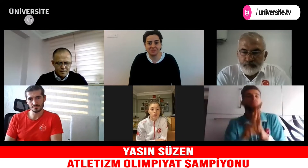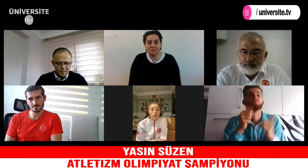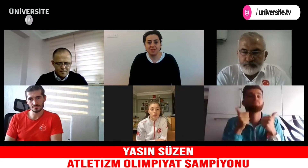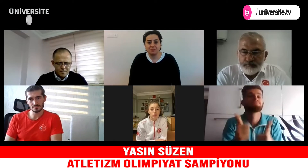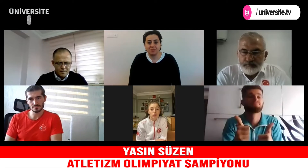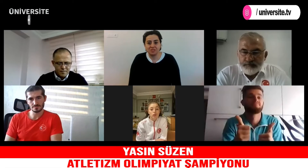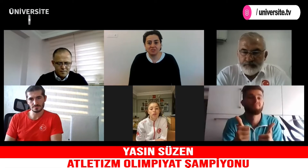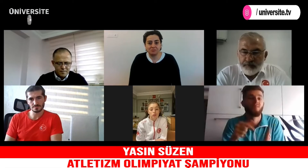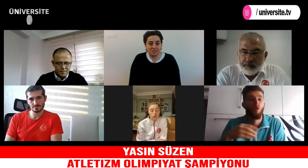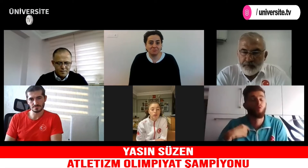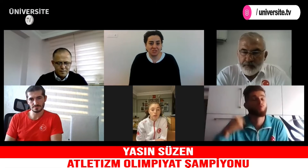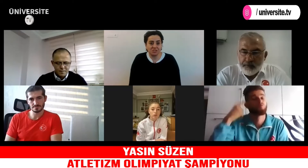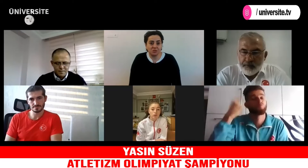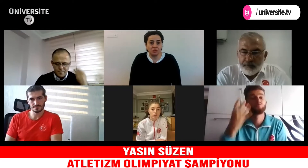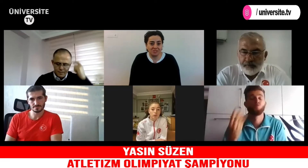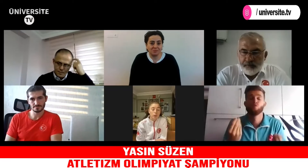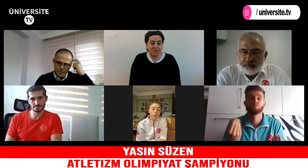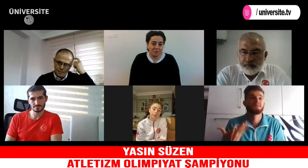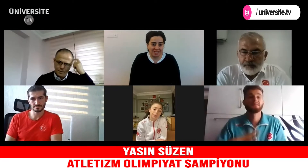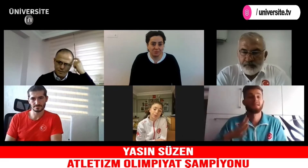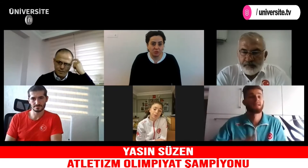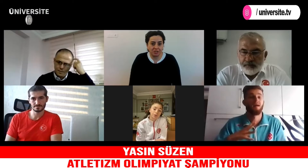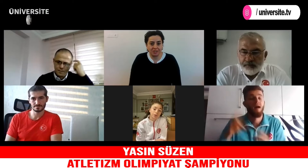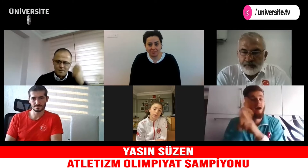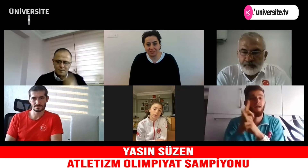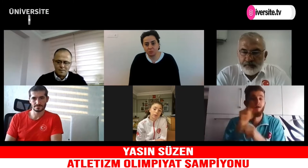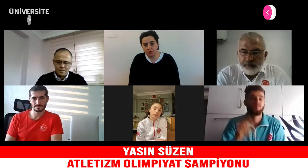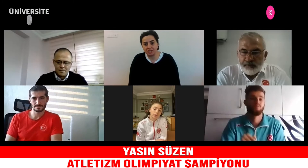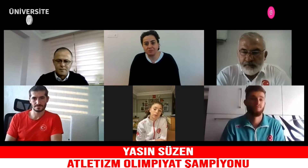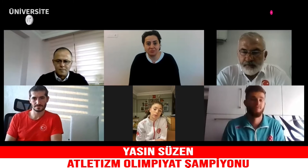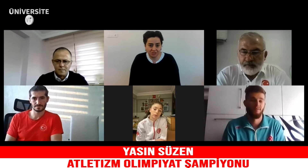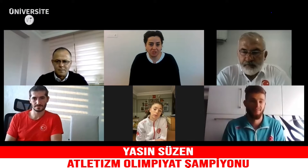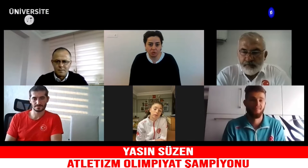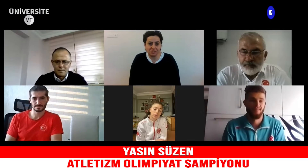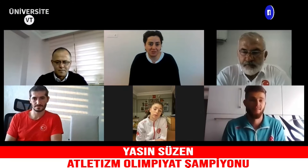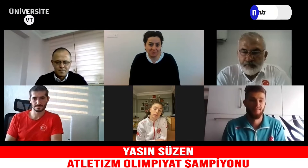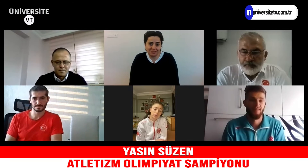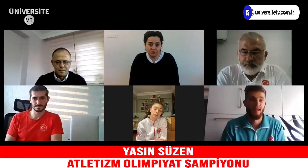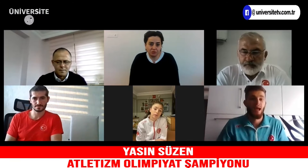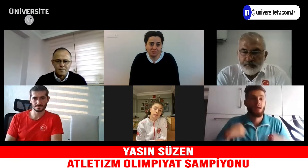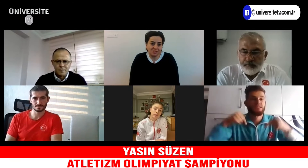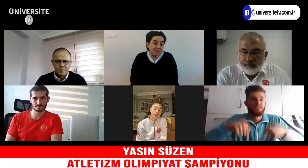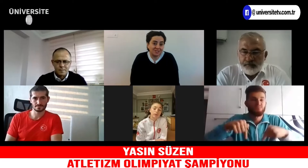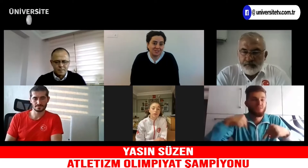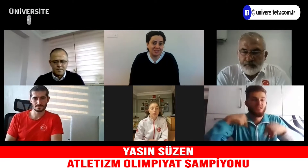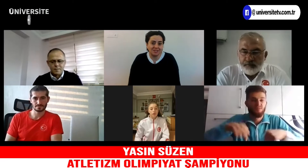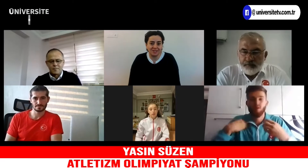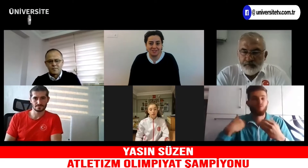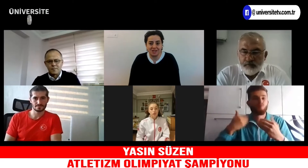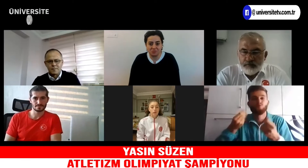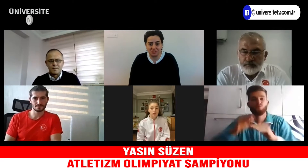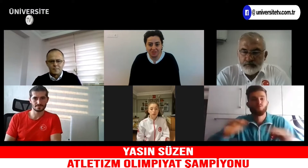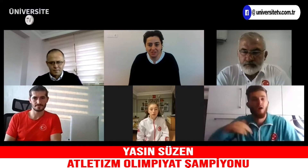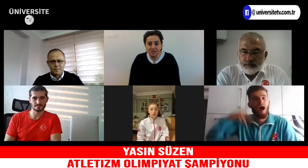lazım. Bizim başarılı olabileceğimize hem eğitmen olarak hem de spor hayatımıza başarılı olabileceğimize inanıyorum. Sadece